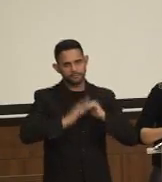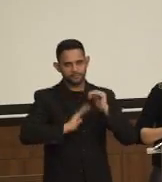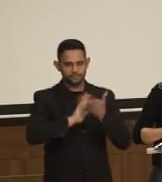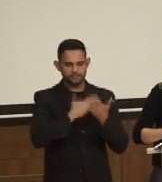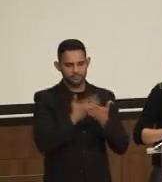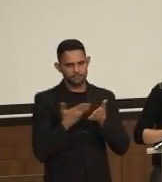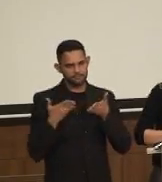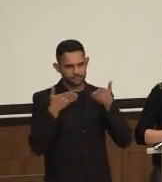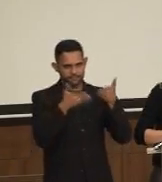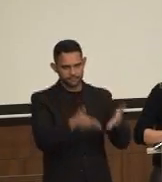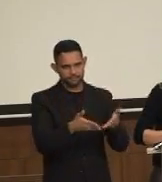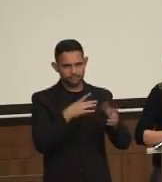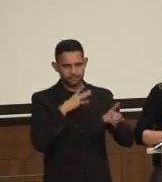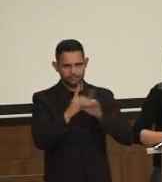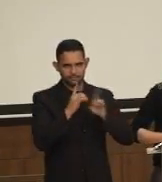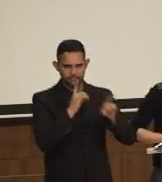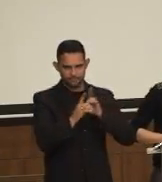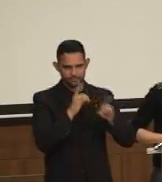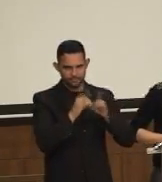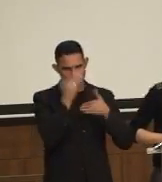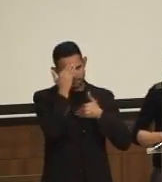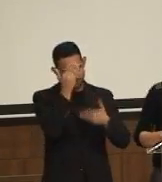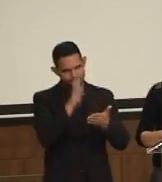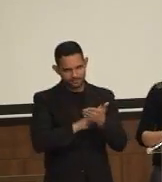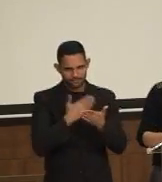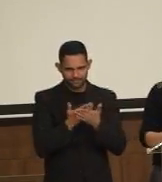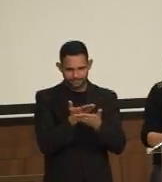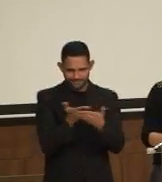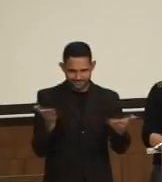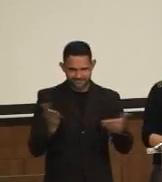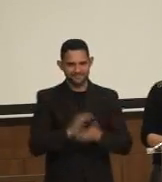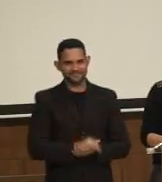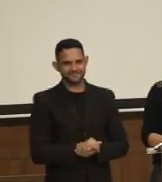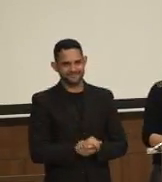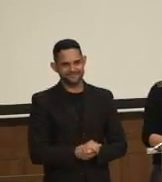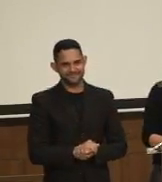para participarem aqui do debate. Muito obrigada.